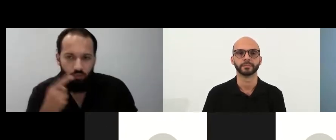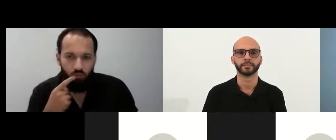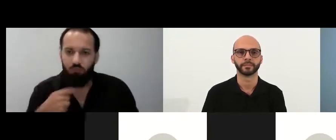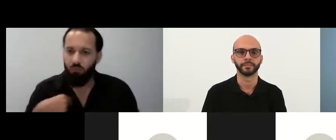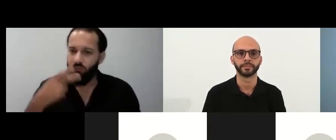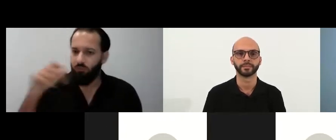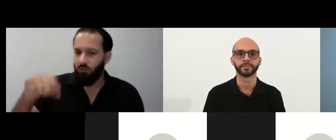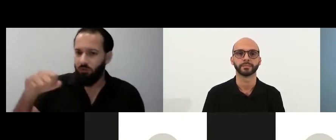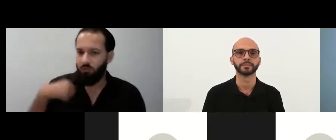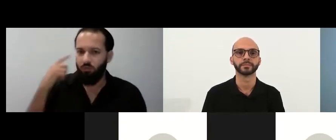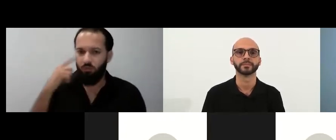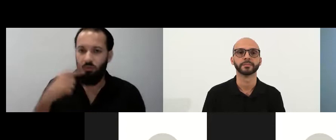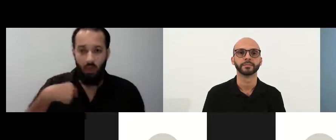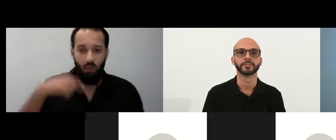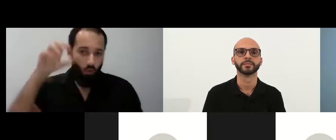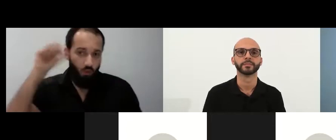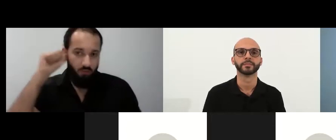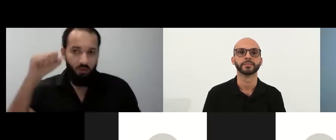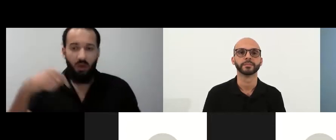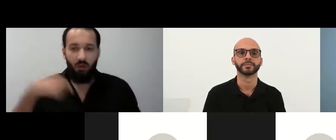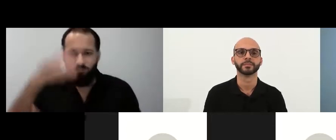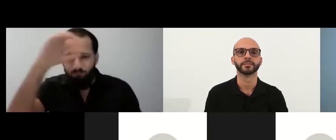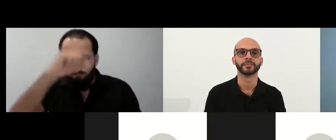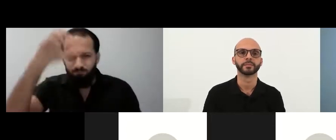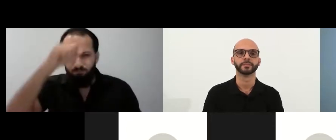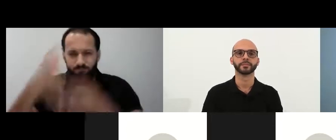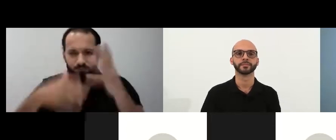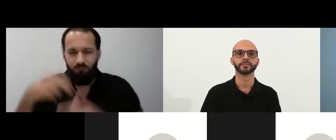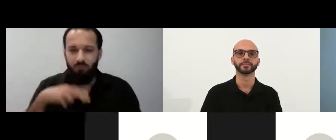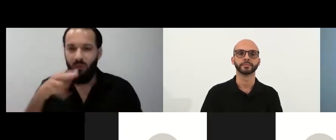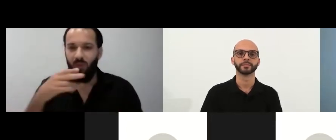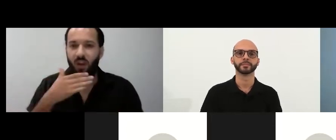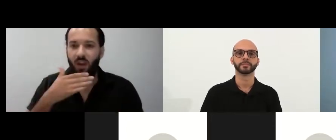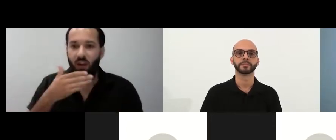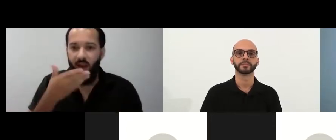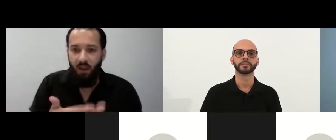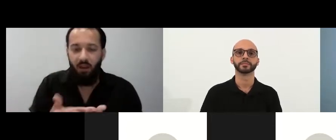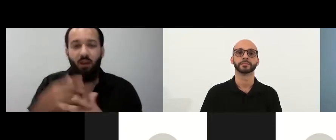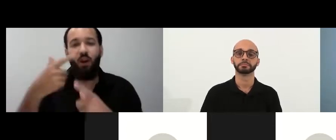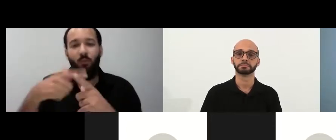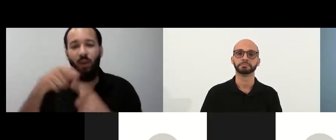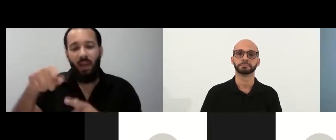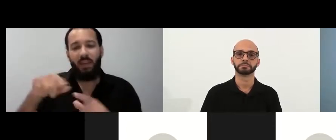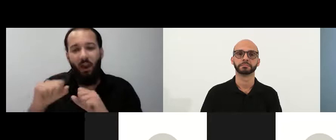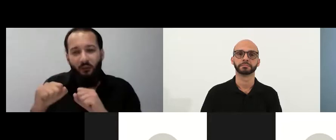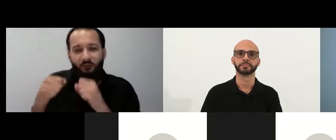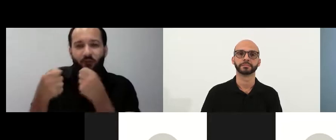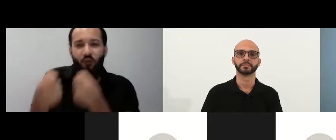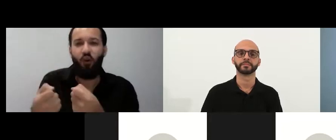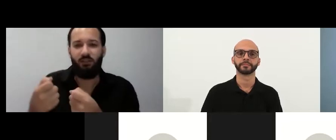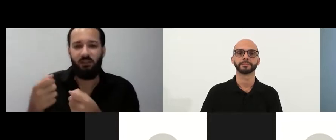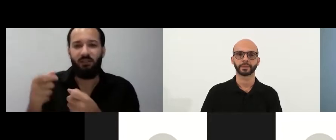quê? Por exemplo, nós que temos, né, esse contato com a comunidade surda, né, com os ouvintes, essa interação, sente que